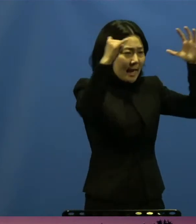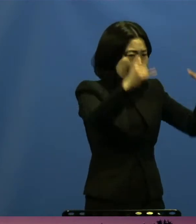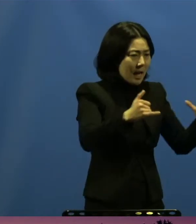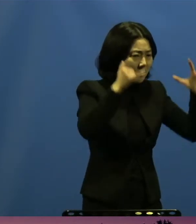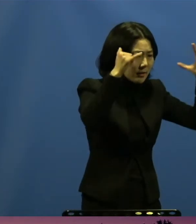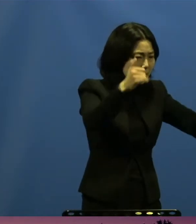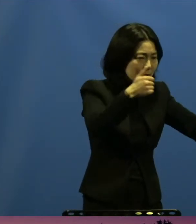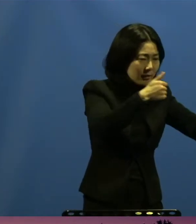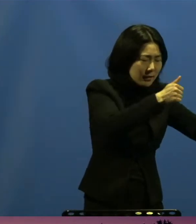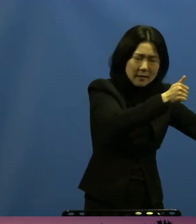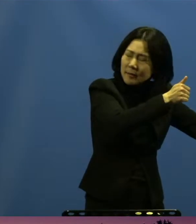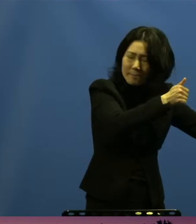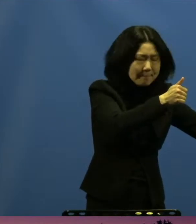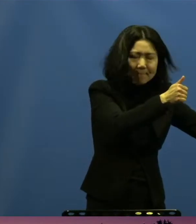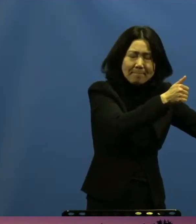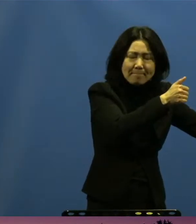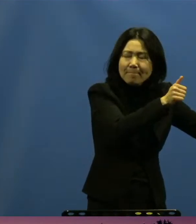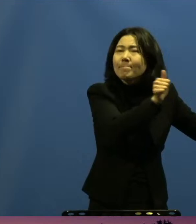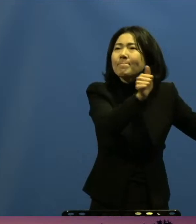세상 등지고